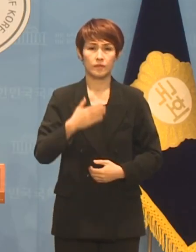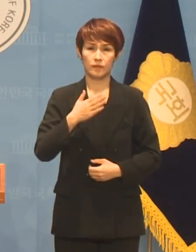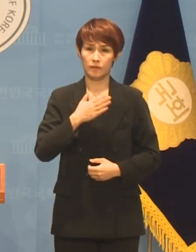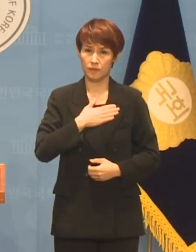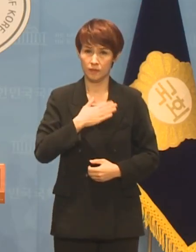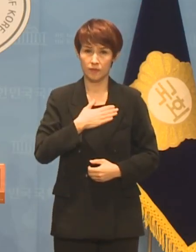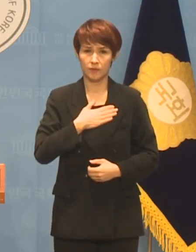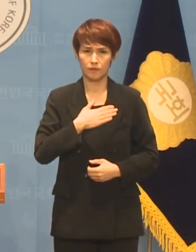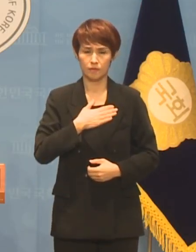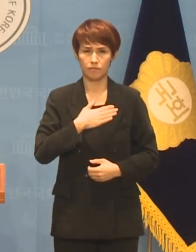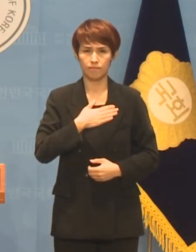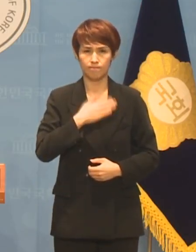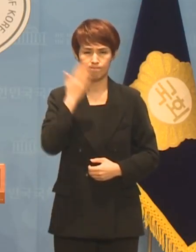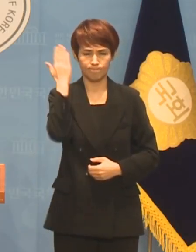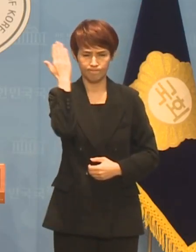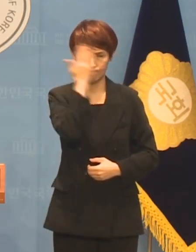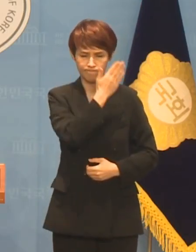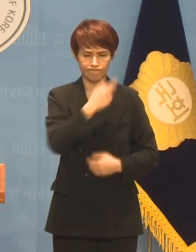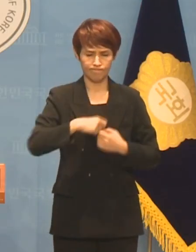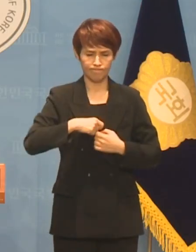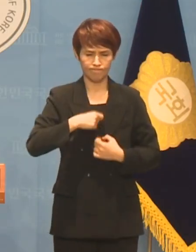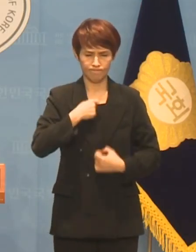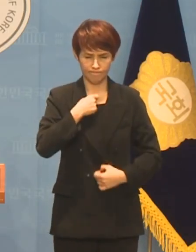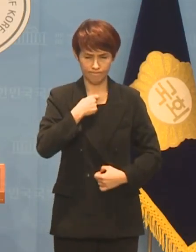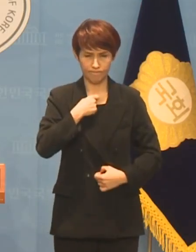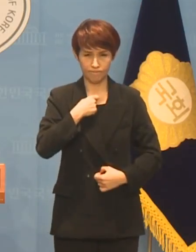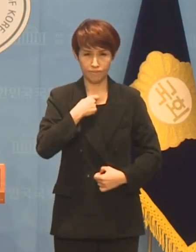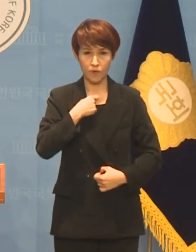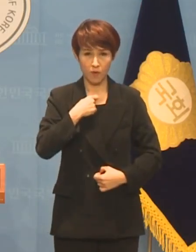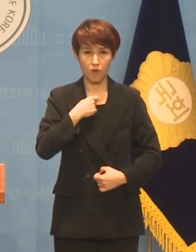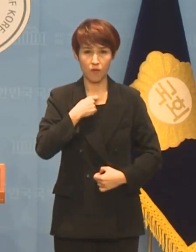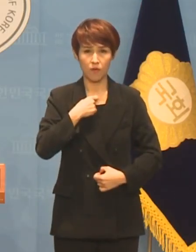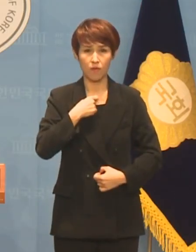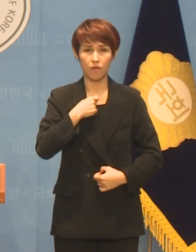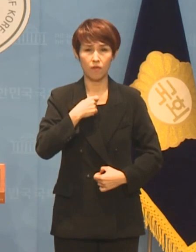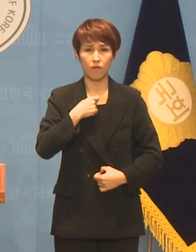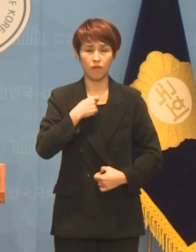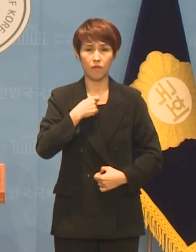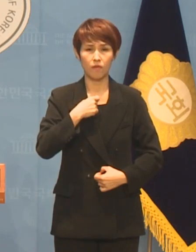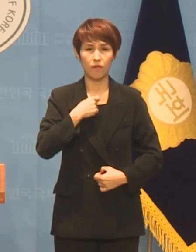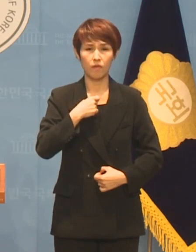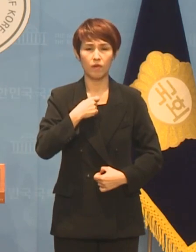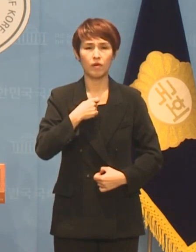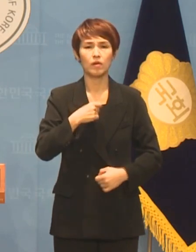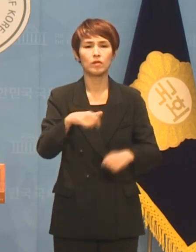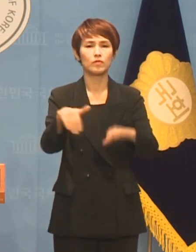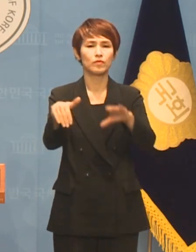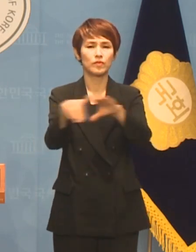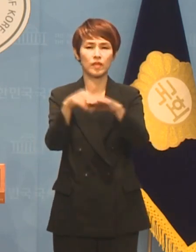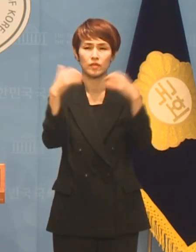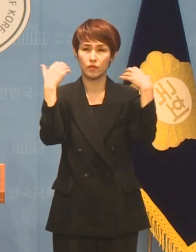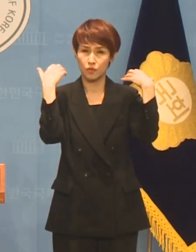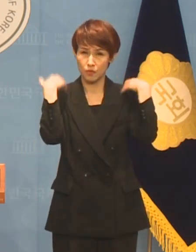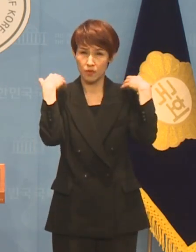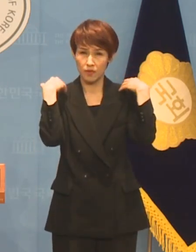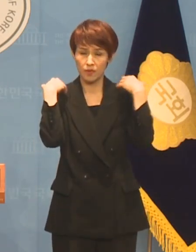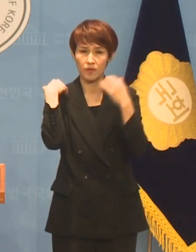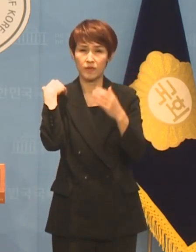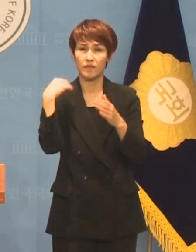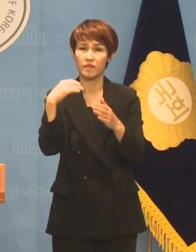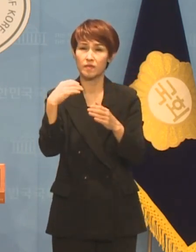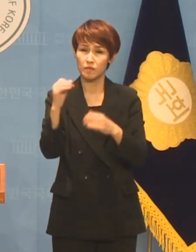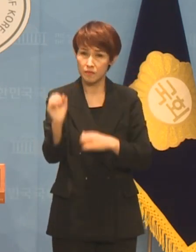김기현의 청렴성과 도덕성은 역설적이게도 문재인 정권에 의해